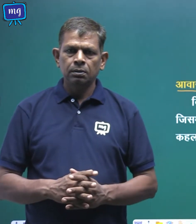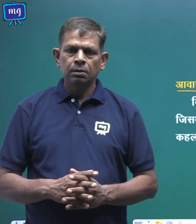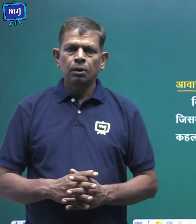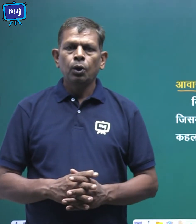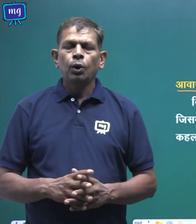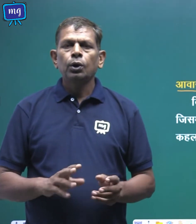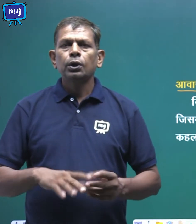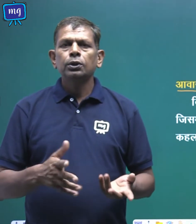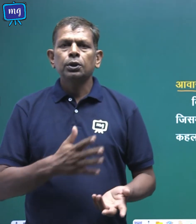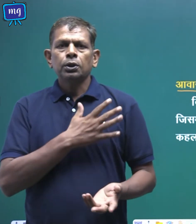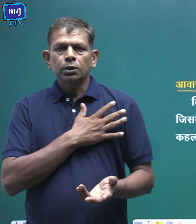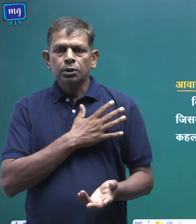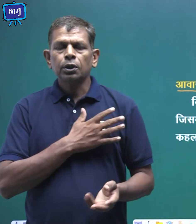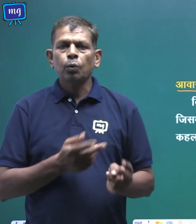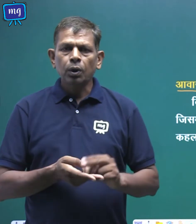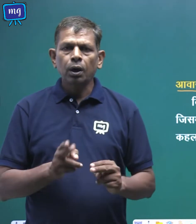किसी सजीव का